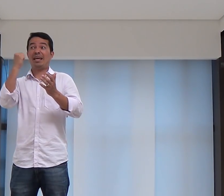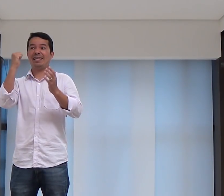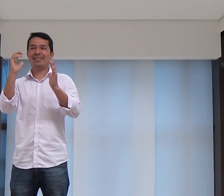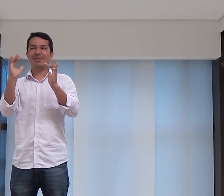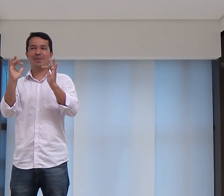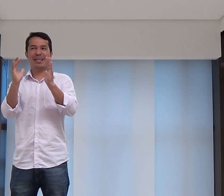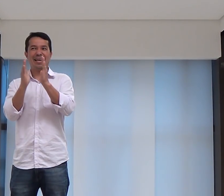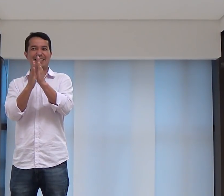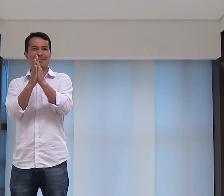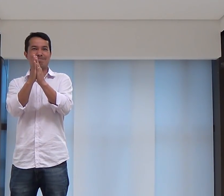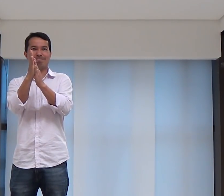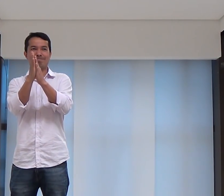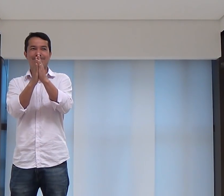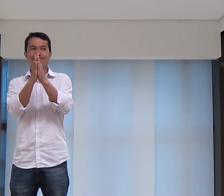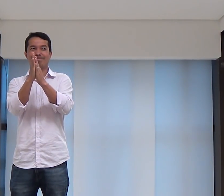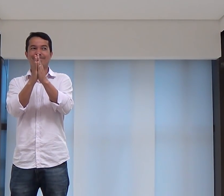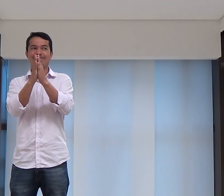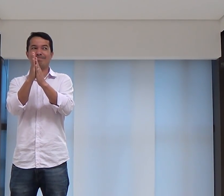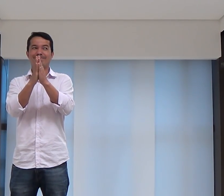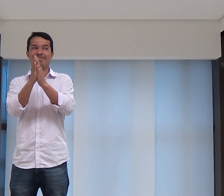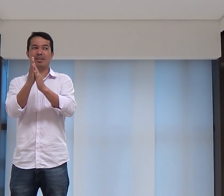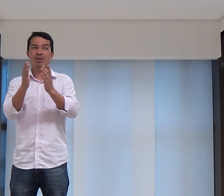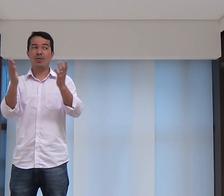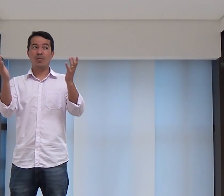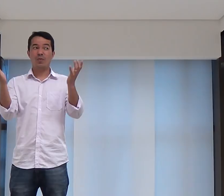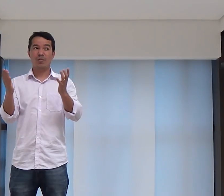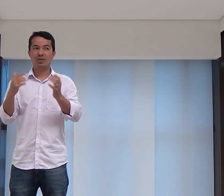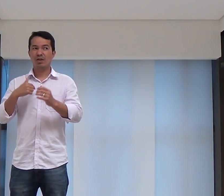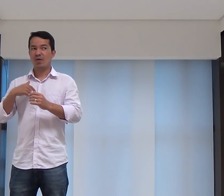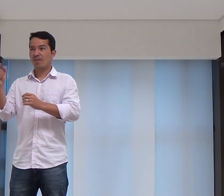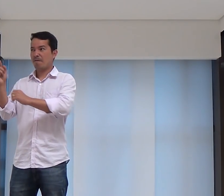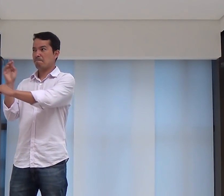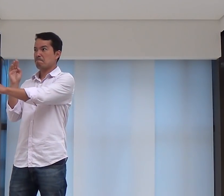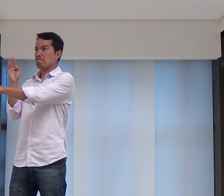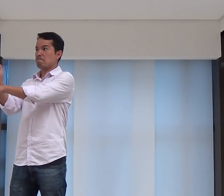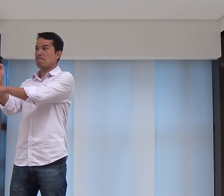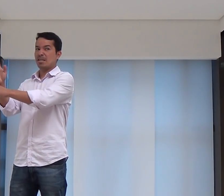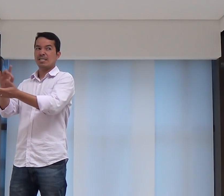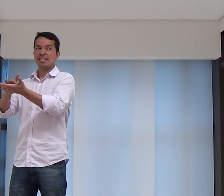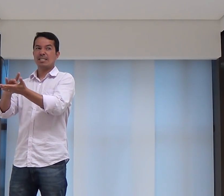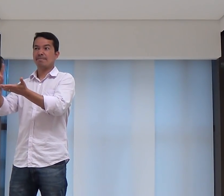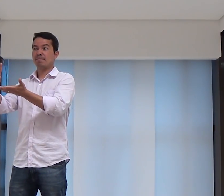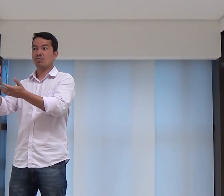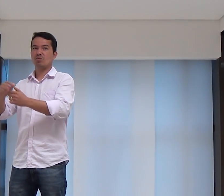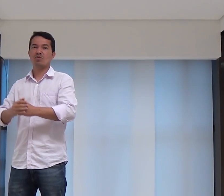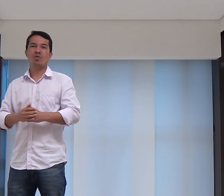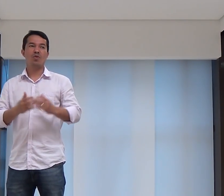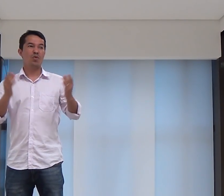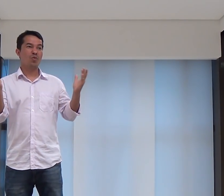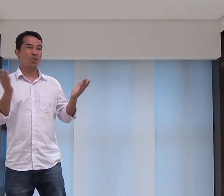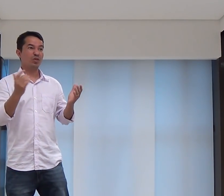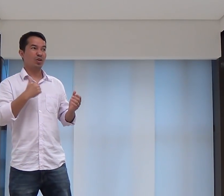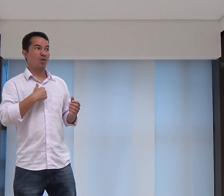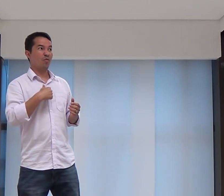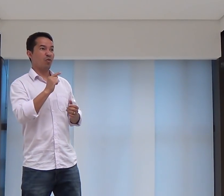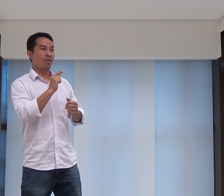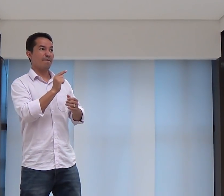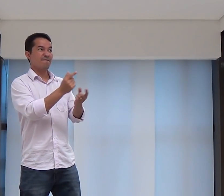hoje eu vou tentar conquistar alguém. Hoje eu vou conseguir uma namorada. Hoje eu vou